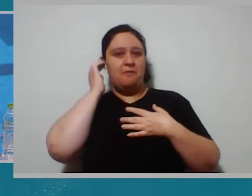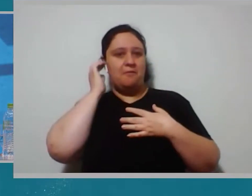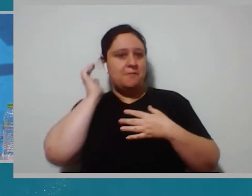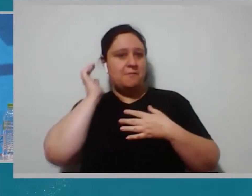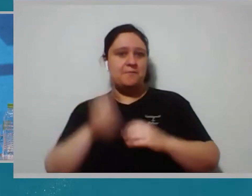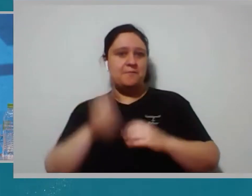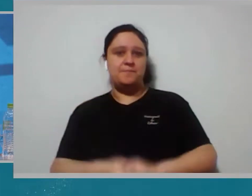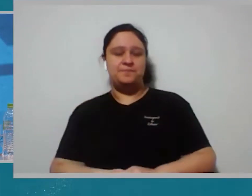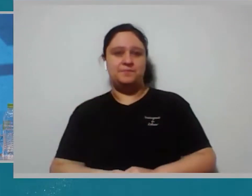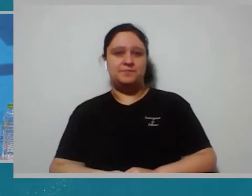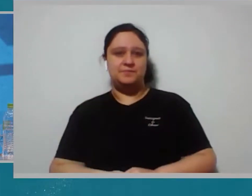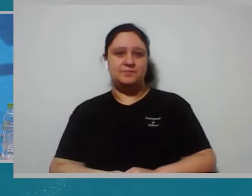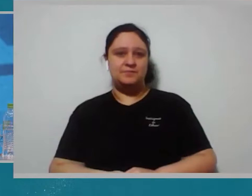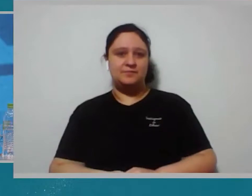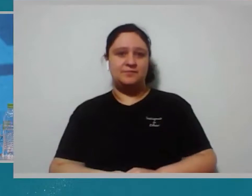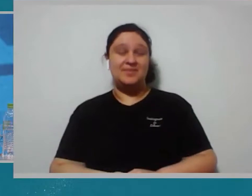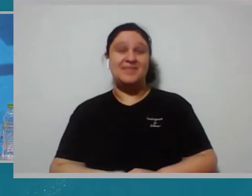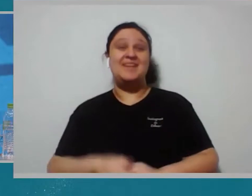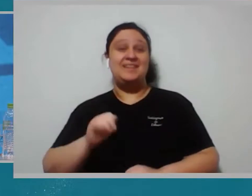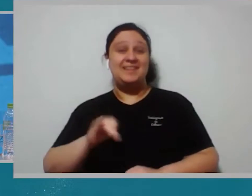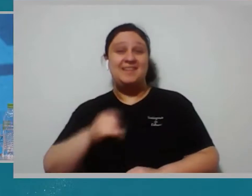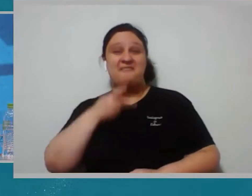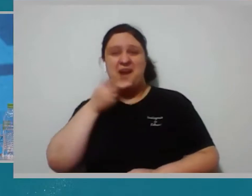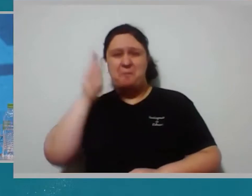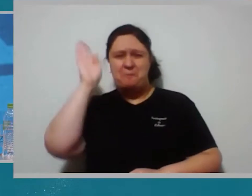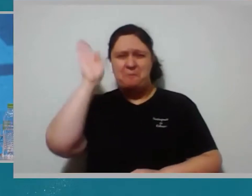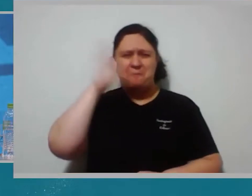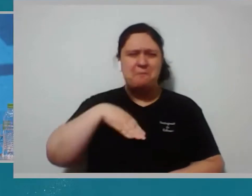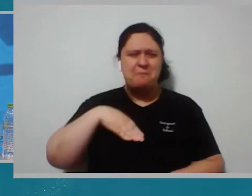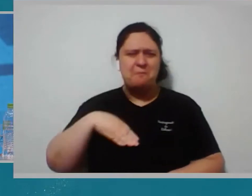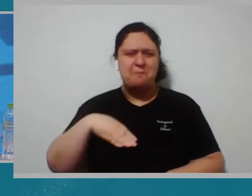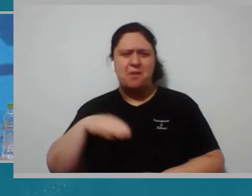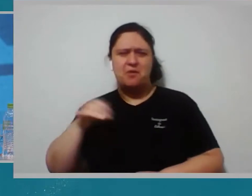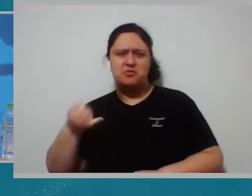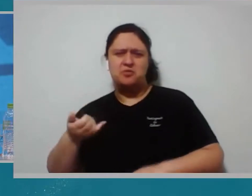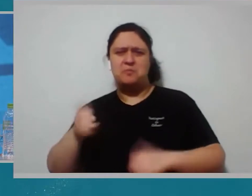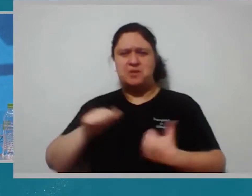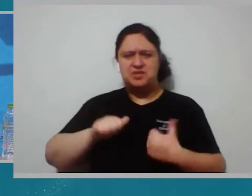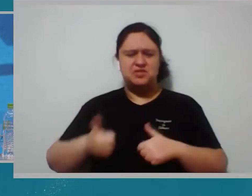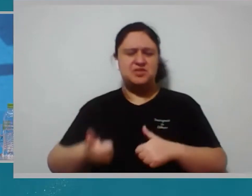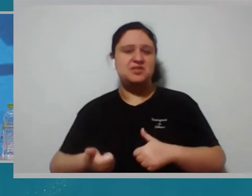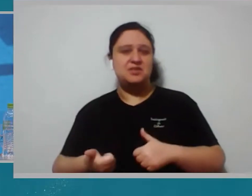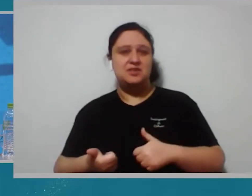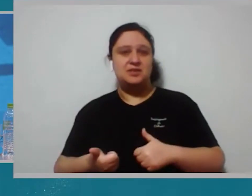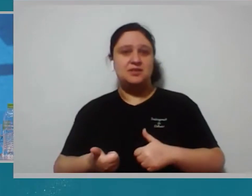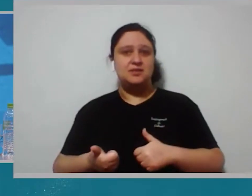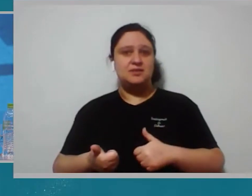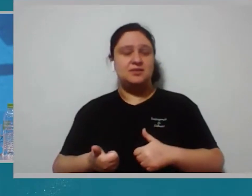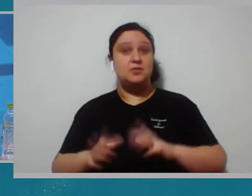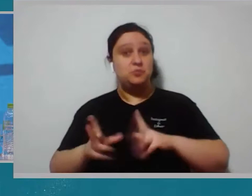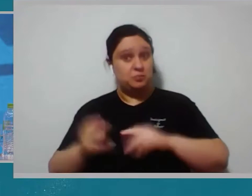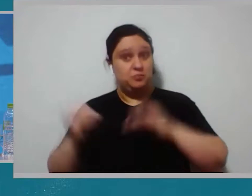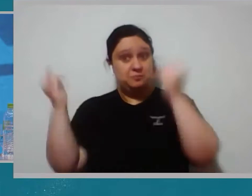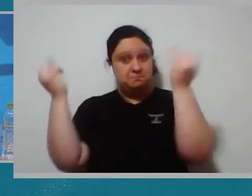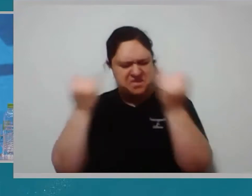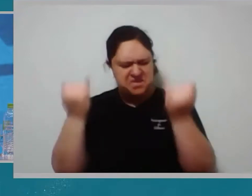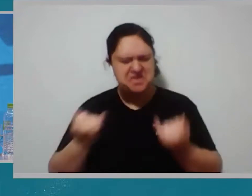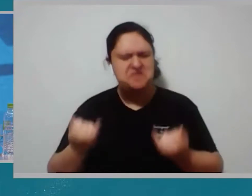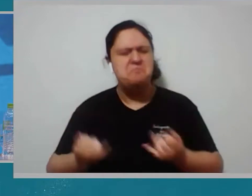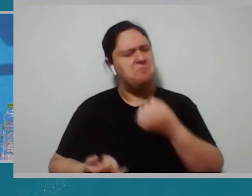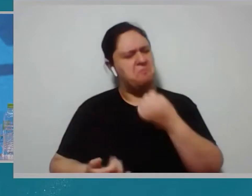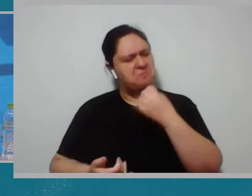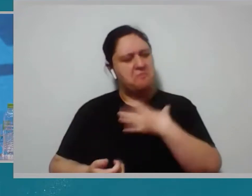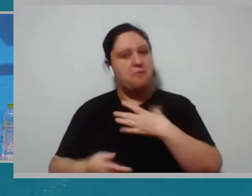Se você falar mal de João Batista era ídolo de muita gente. Mas aqui, esse